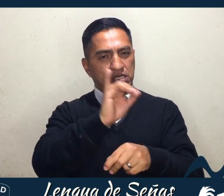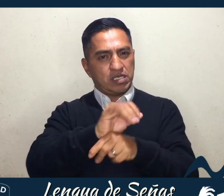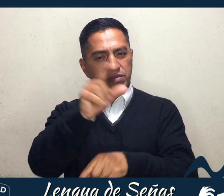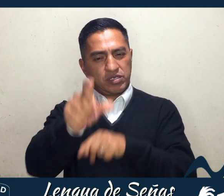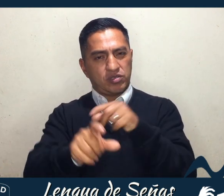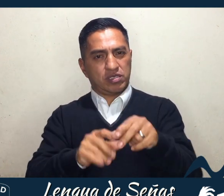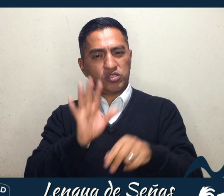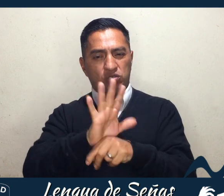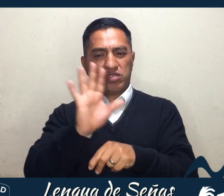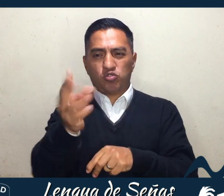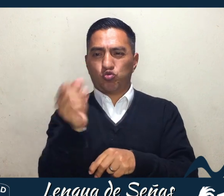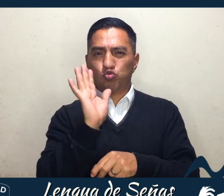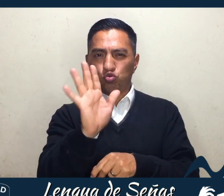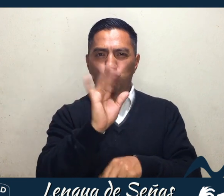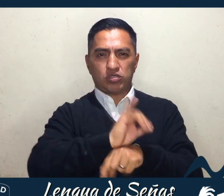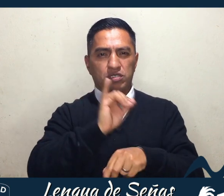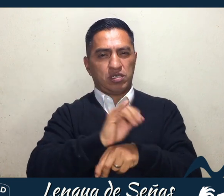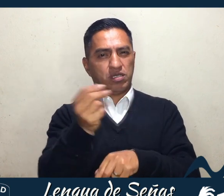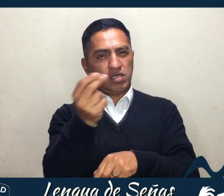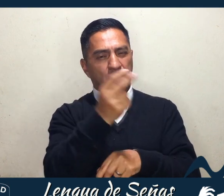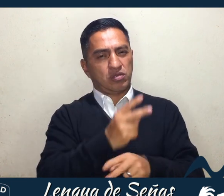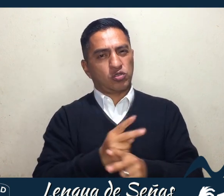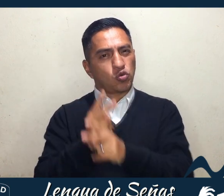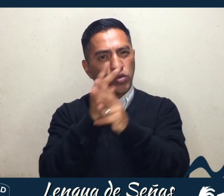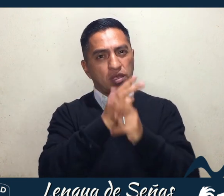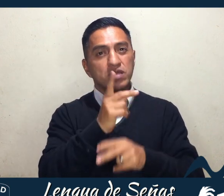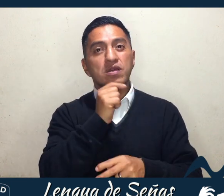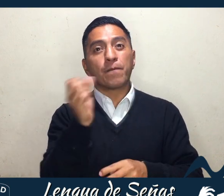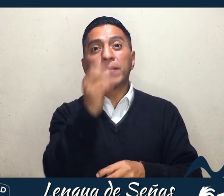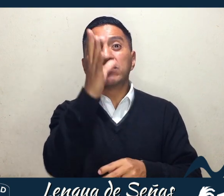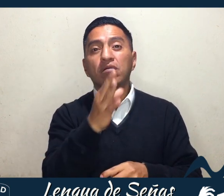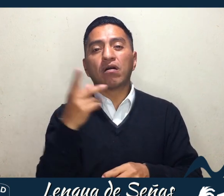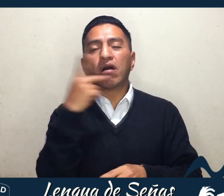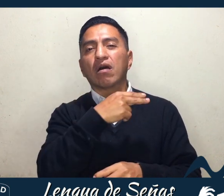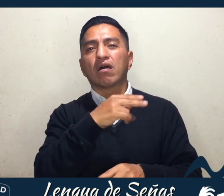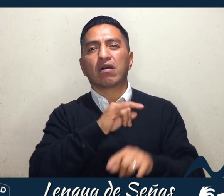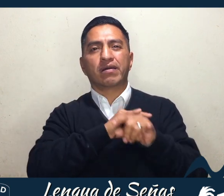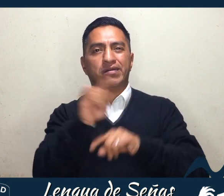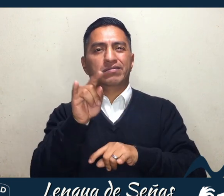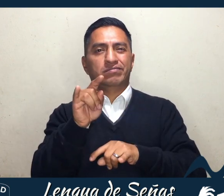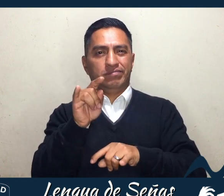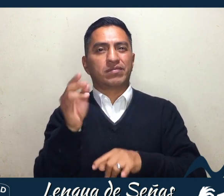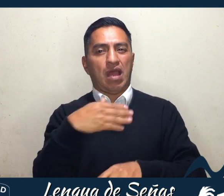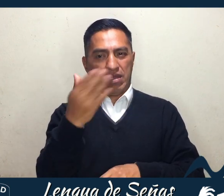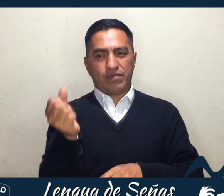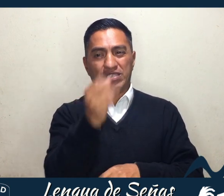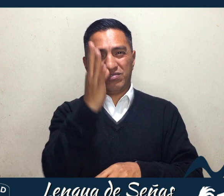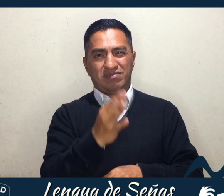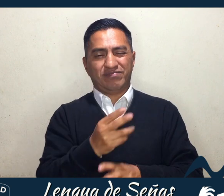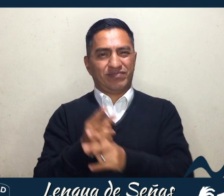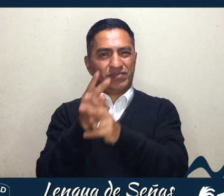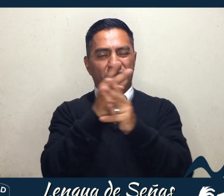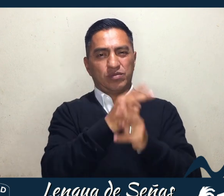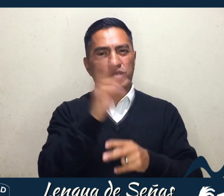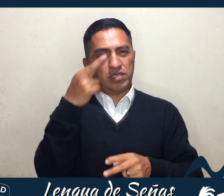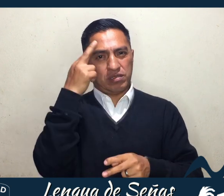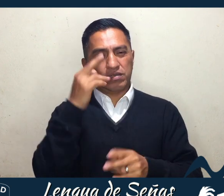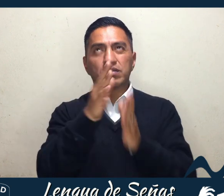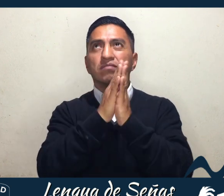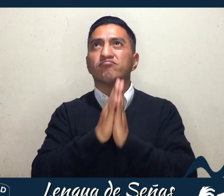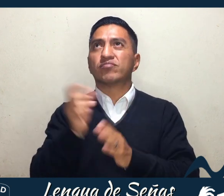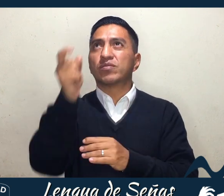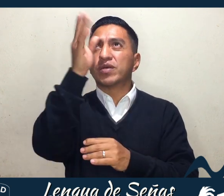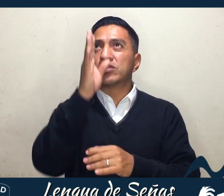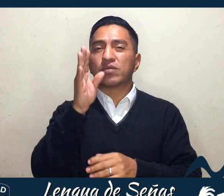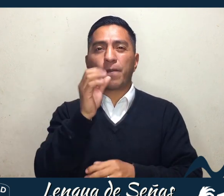las arcas de la iglesia. Hay que tener mucho cuidado con eso. Hay que pedir a Dios que nos envíe